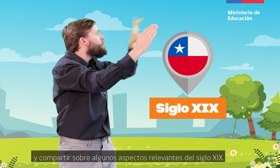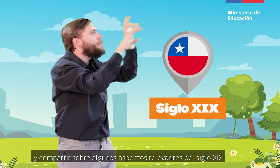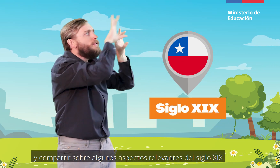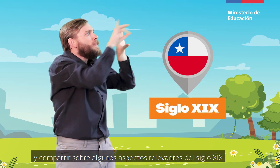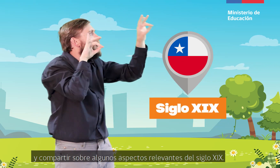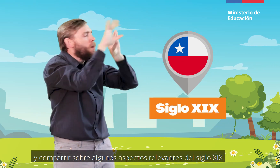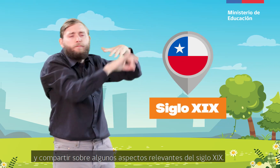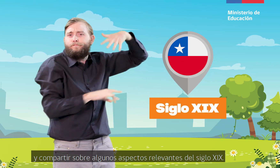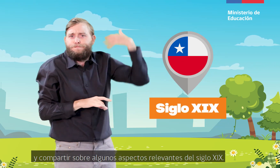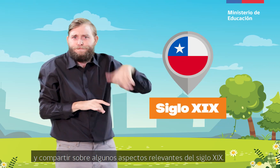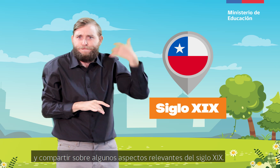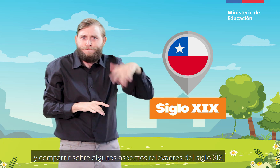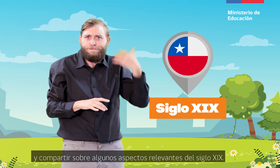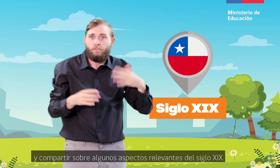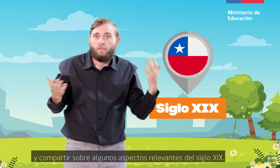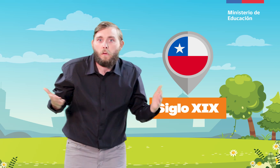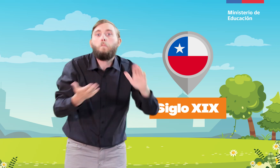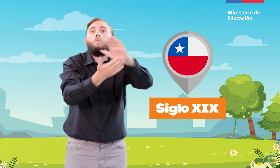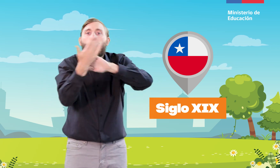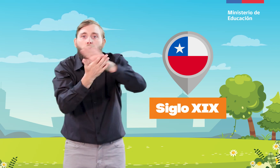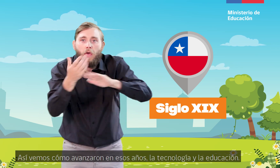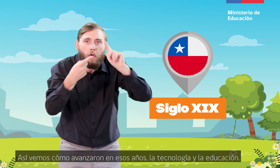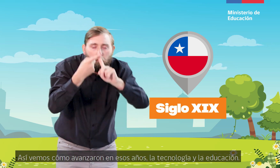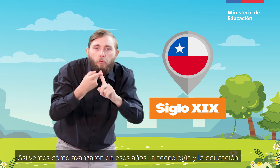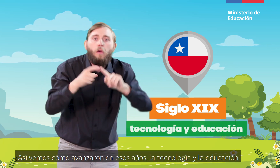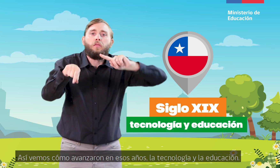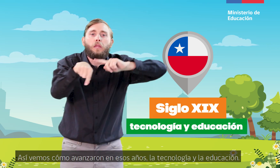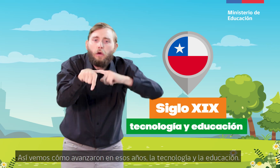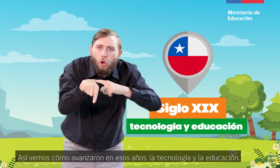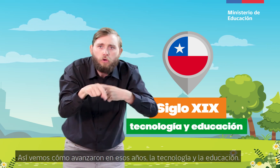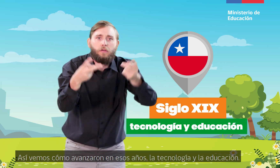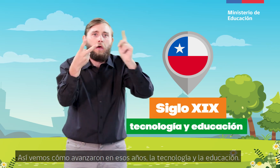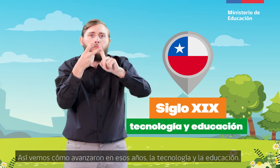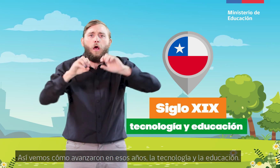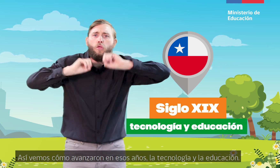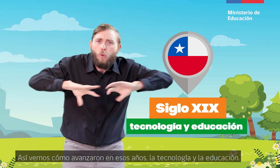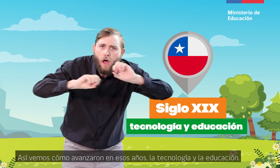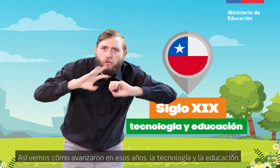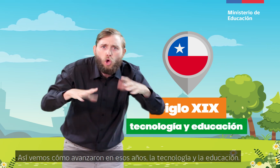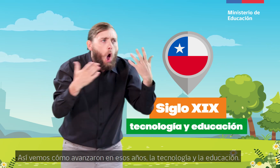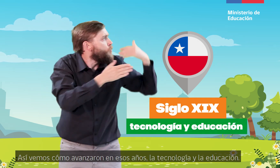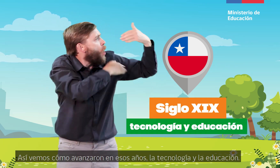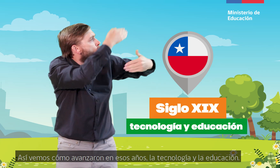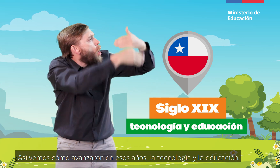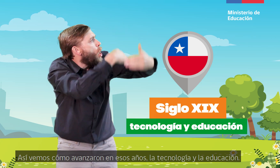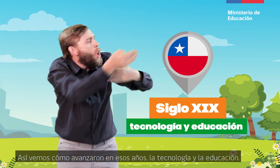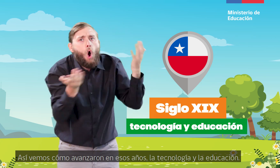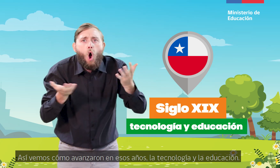aspectos relevantes del siglo XIX. Así vemos cómo avanzaron en esos años la tecnología y la